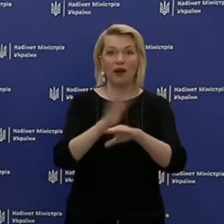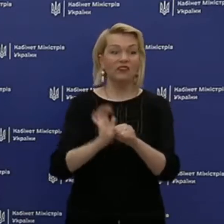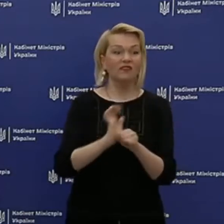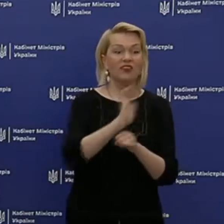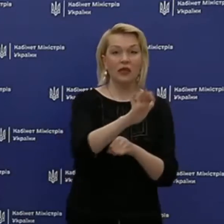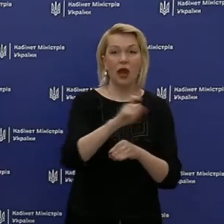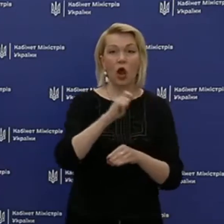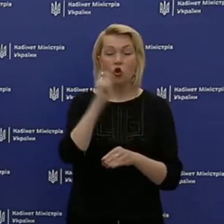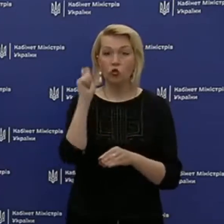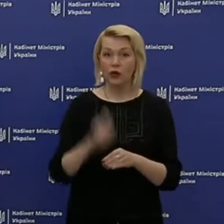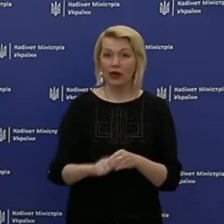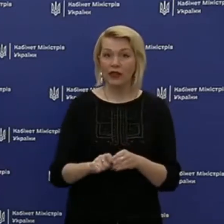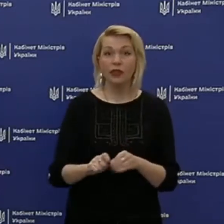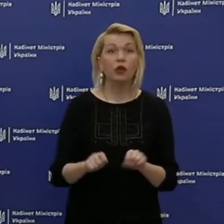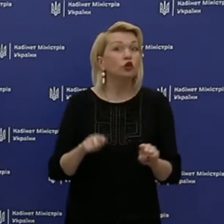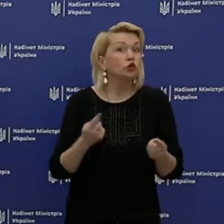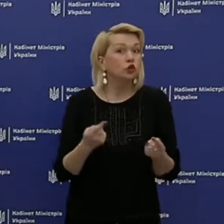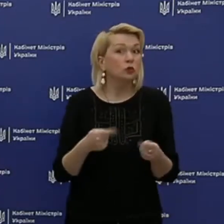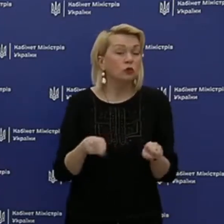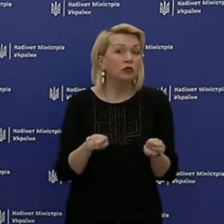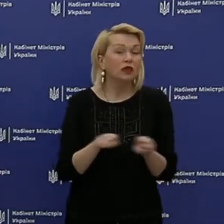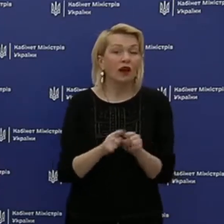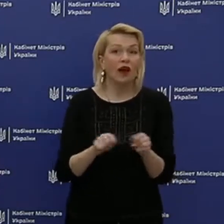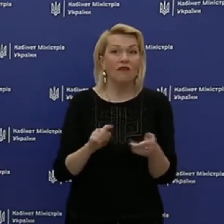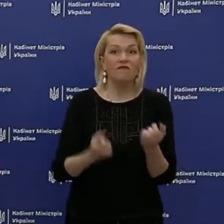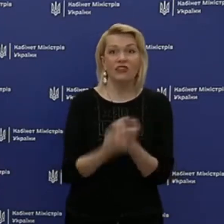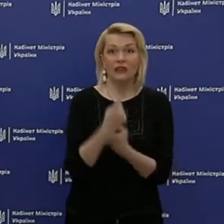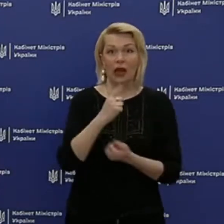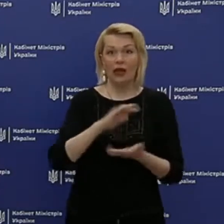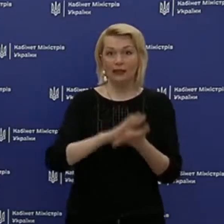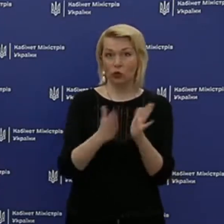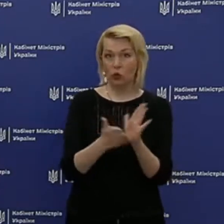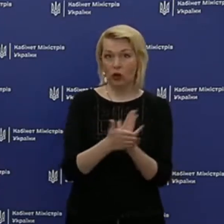і чому от, власне, виникає така ситуація?